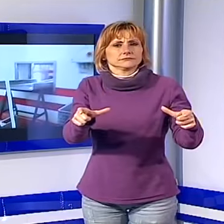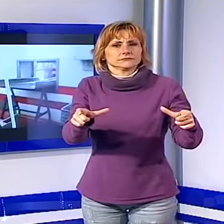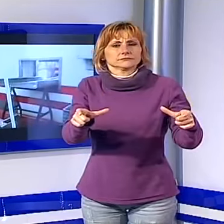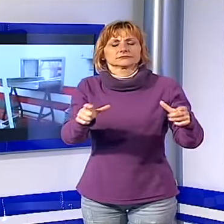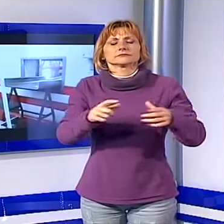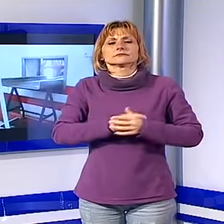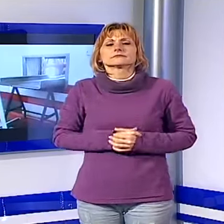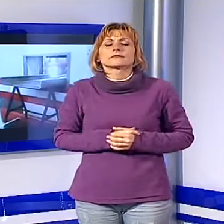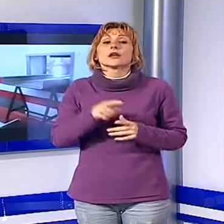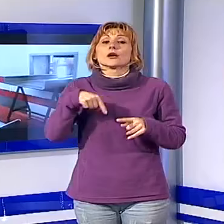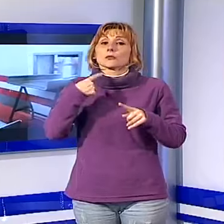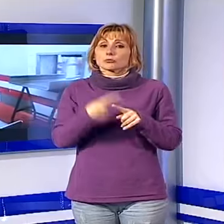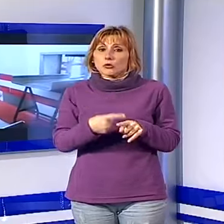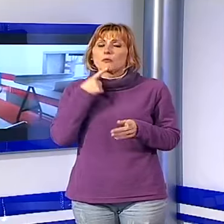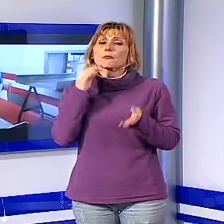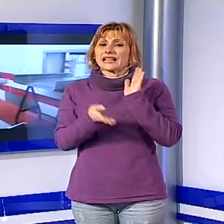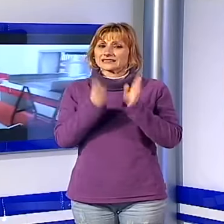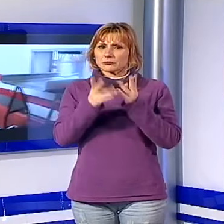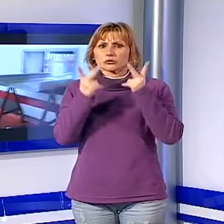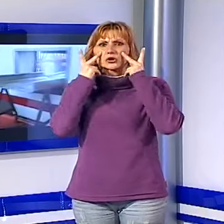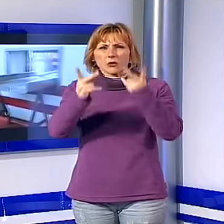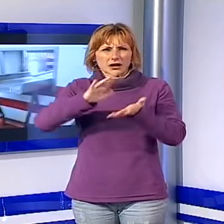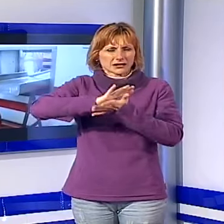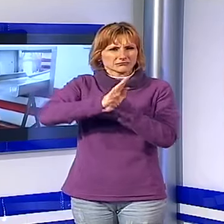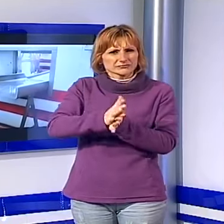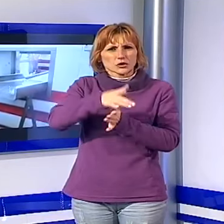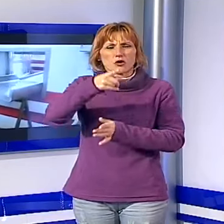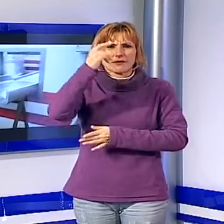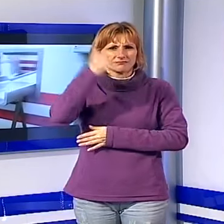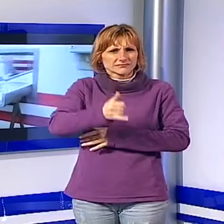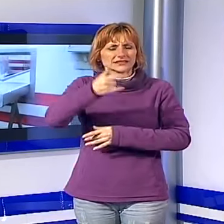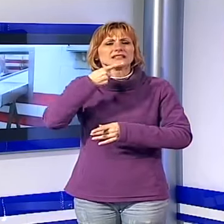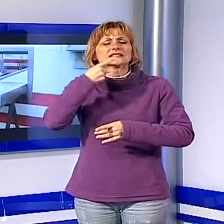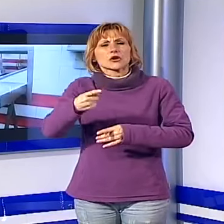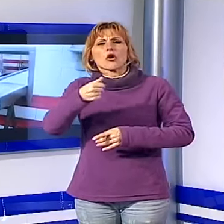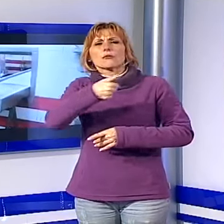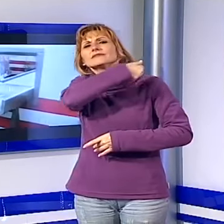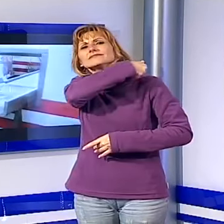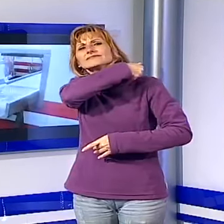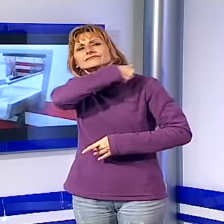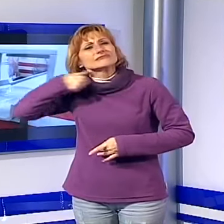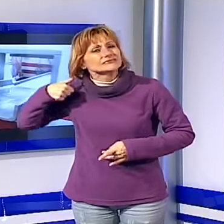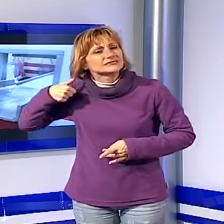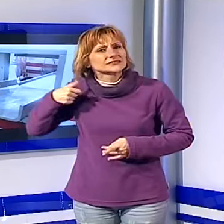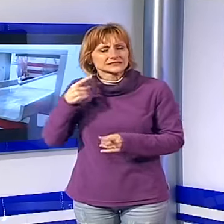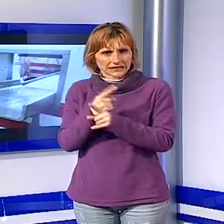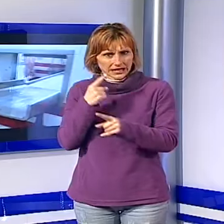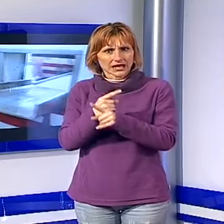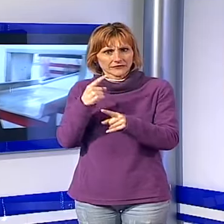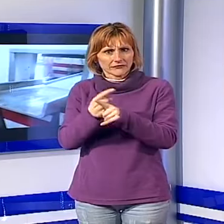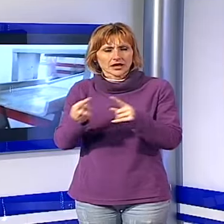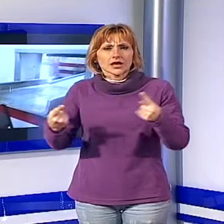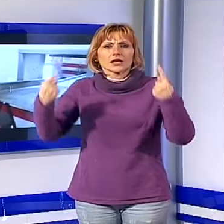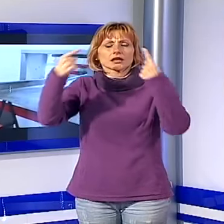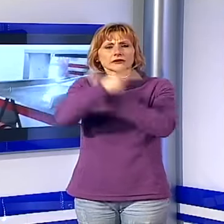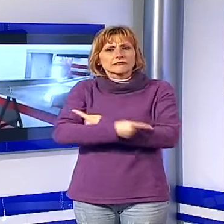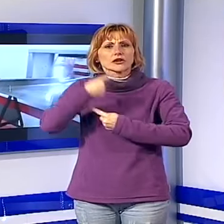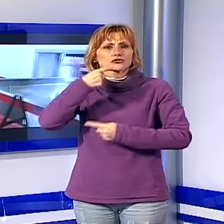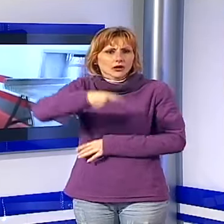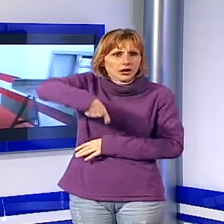Inoltre, i maltrattamenti riguardavano anche la soppressione delle bestie. Anziché effettuare un unico taglio all'altezza della gola, era